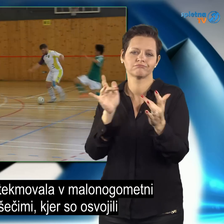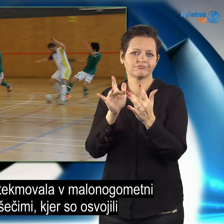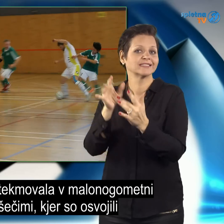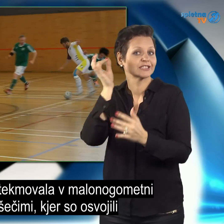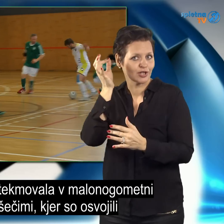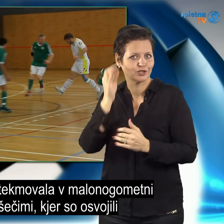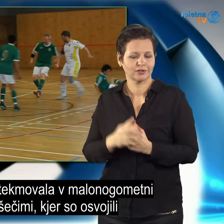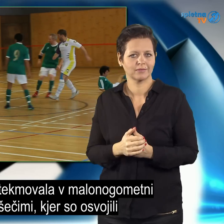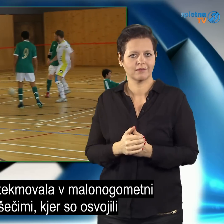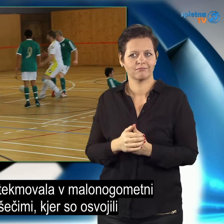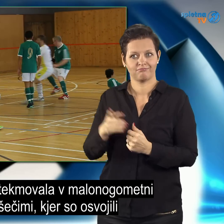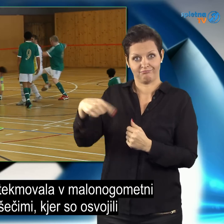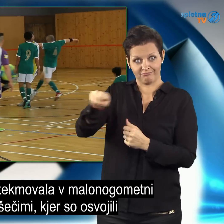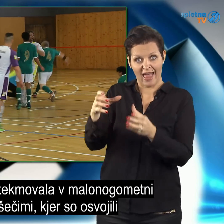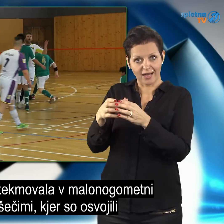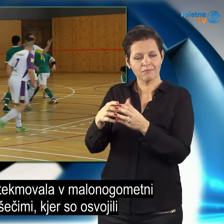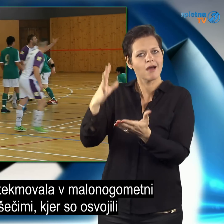mesto od 9 ekip.